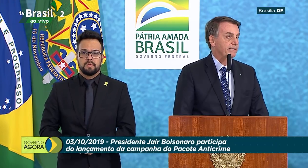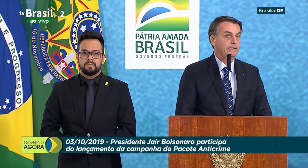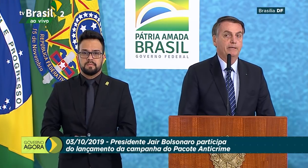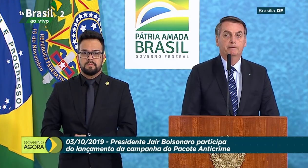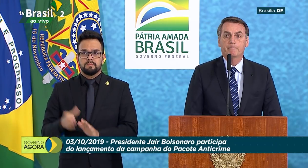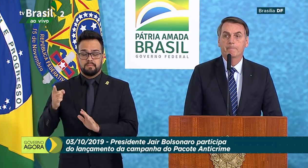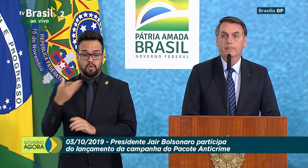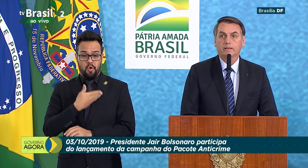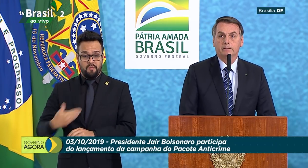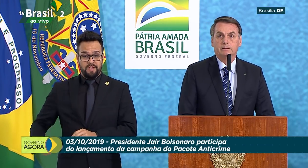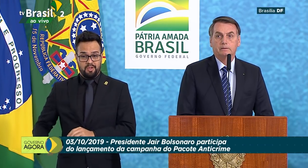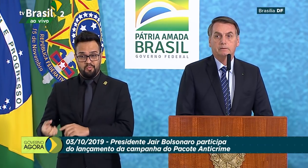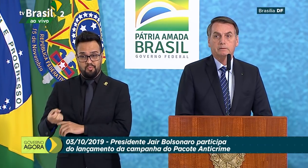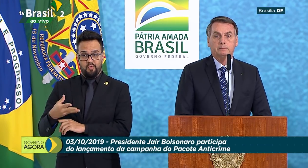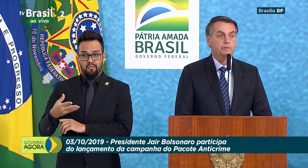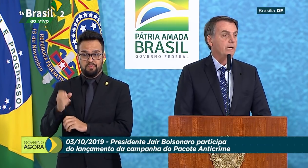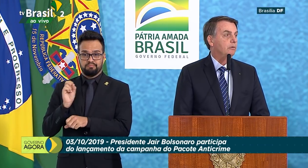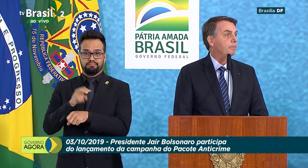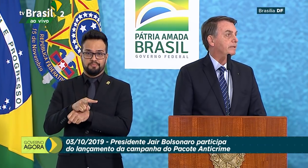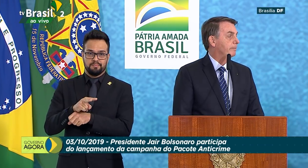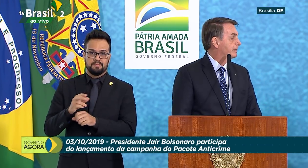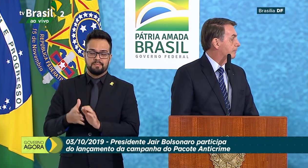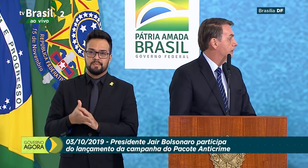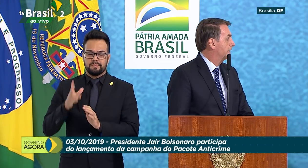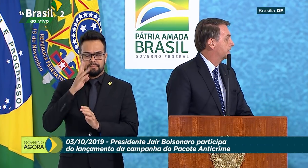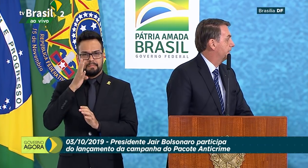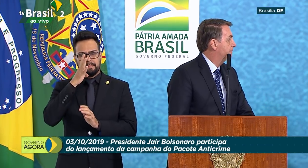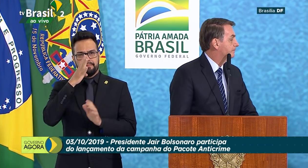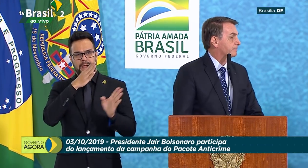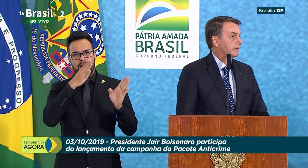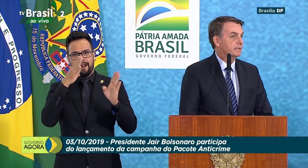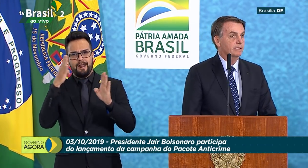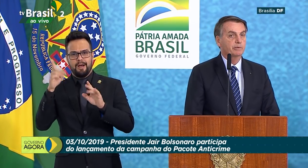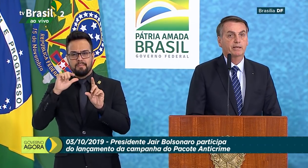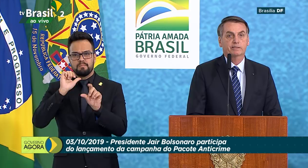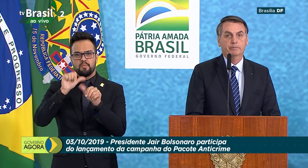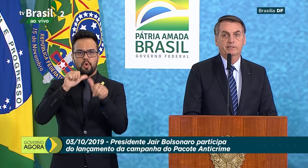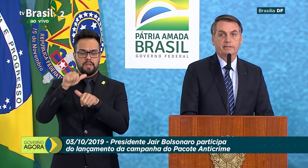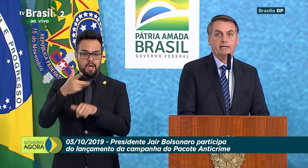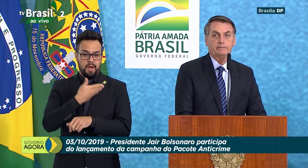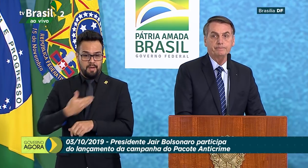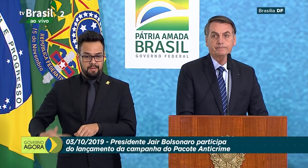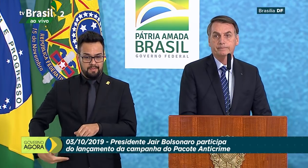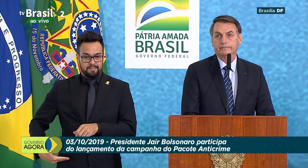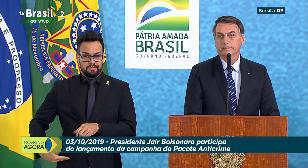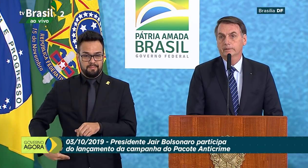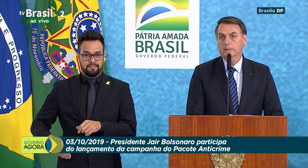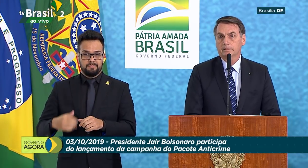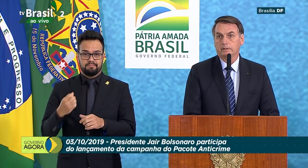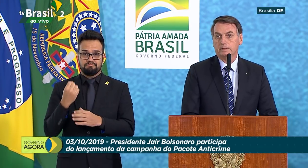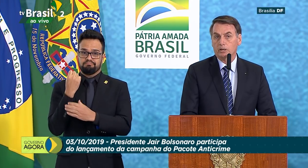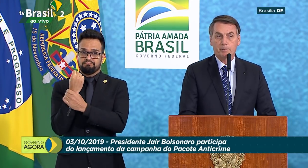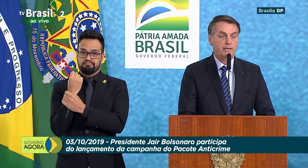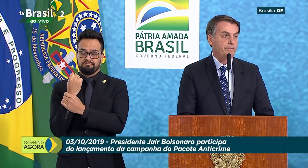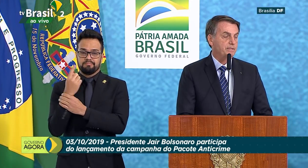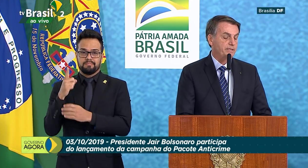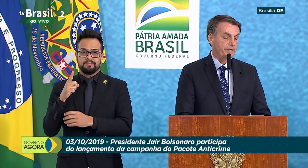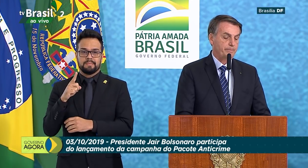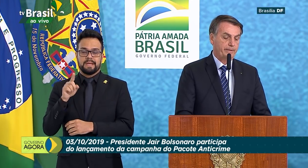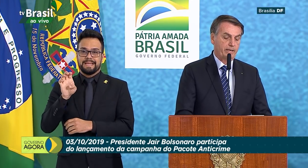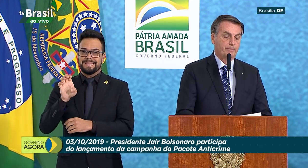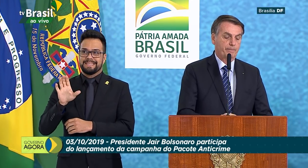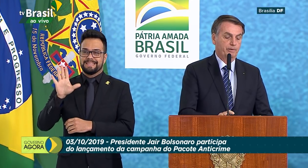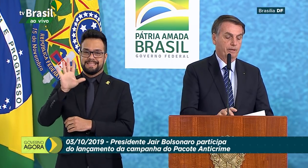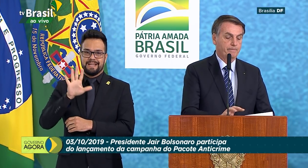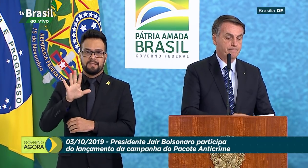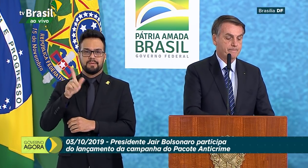governador recém-eleito mudar completamente a política de segurança em meu estado. Não precisava dizer